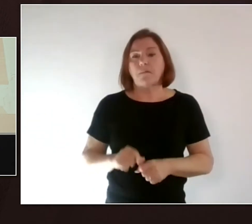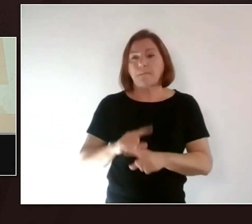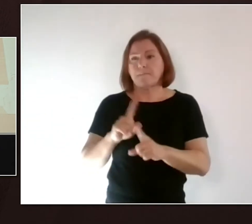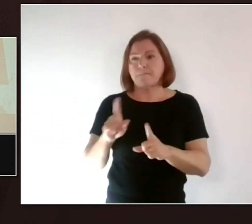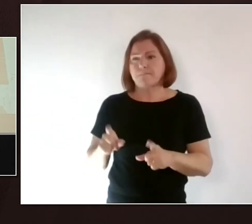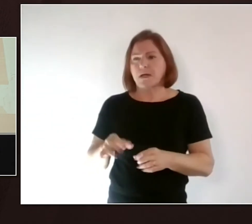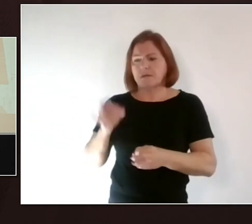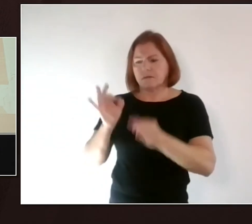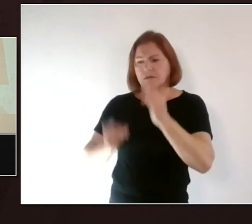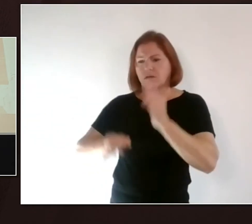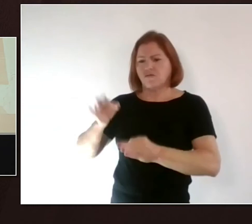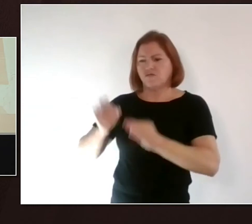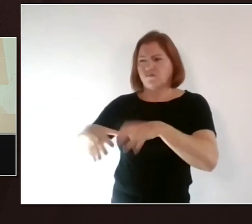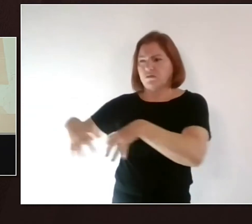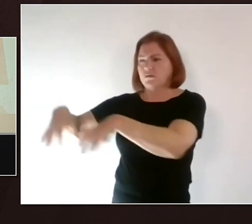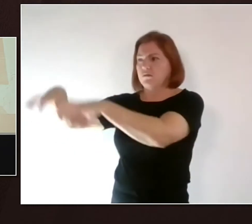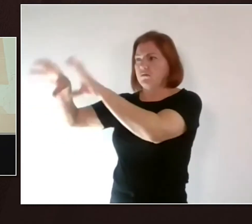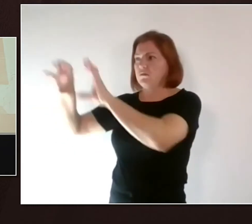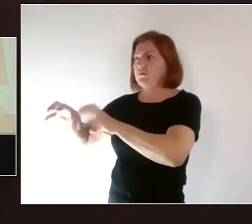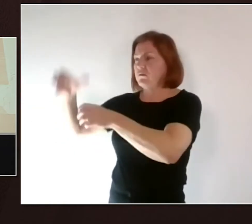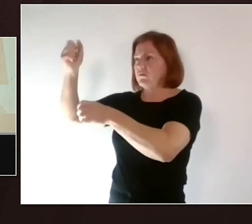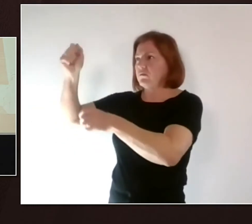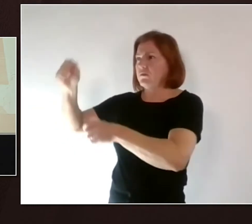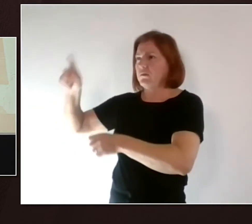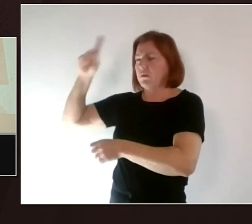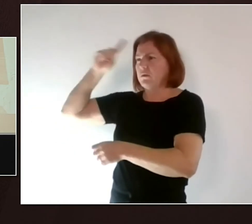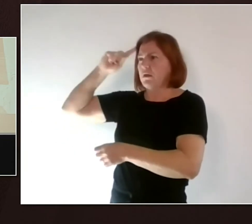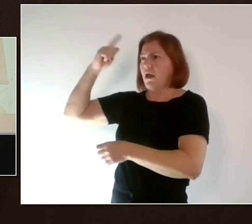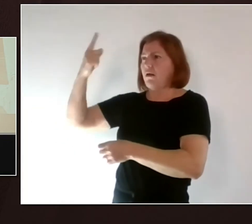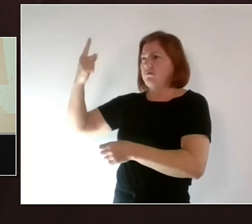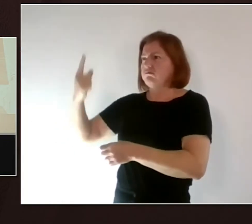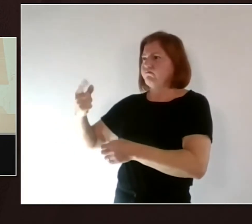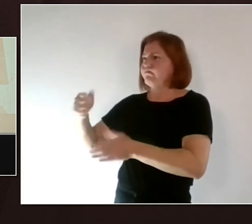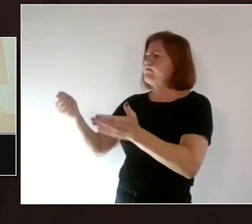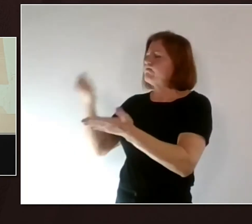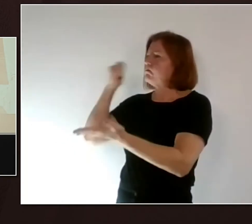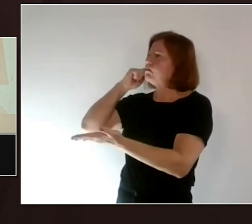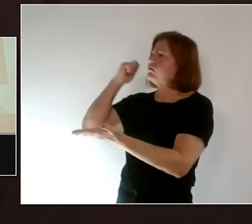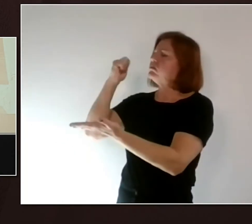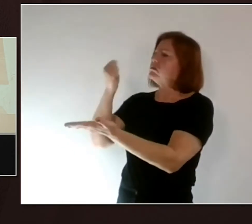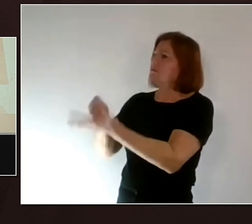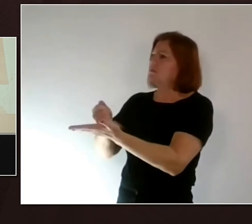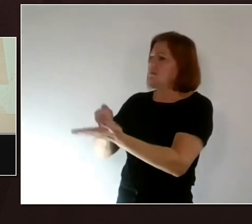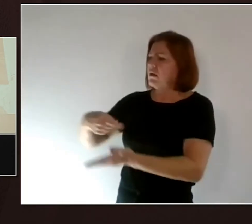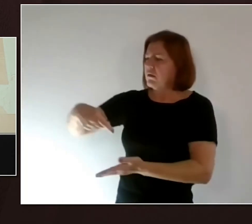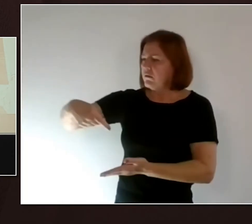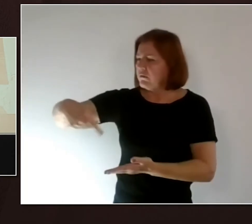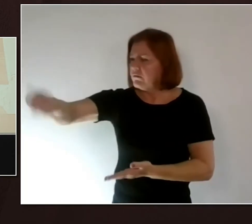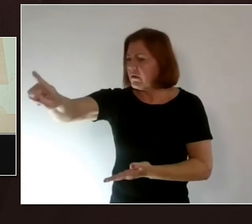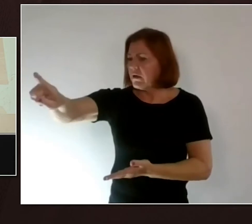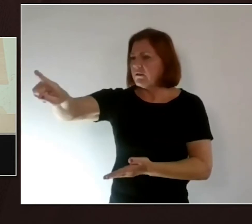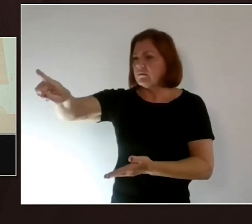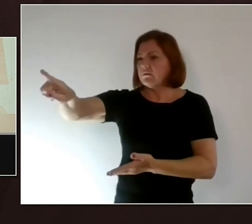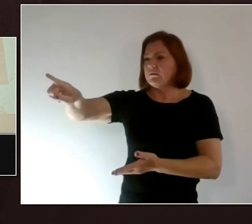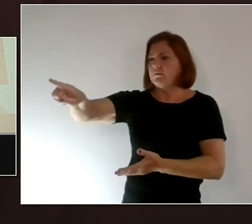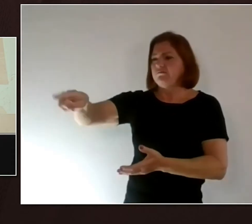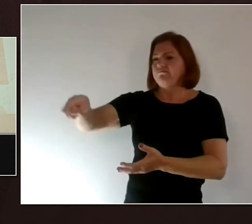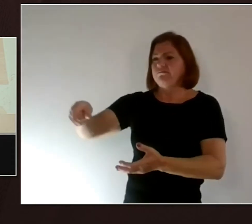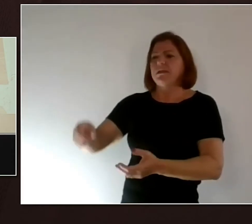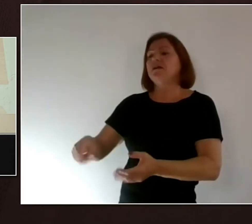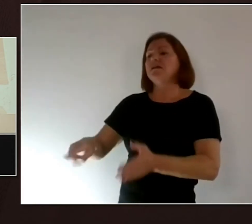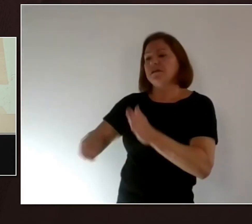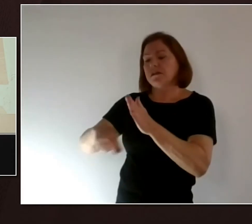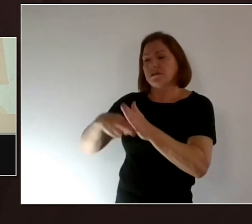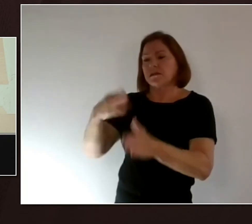ele será condenado, e ele será lançado para a segunda morte, que é o lago de